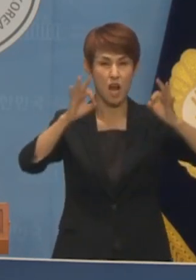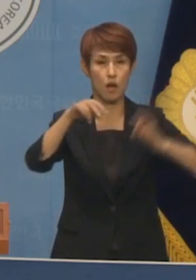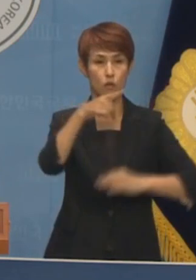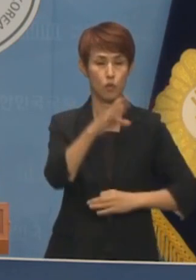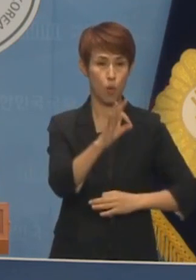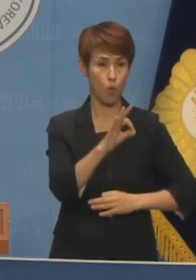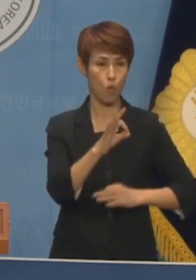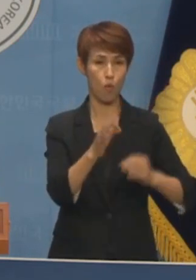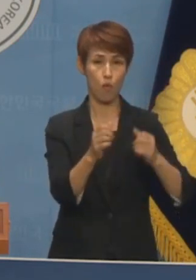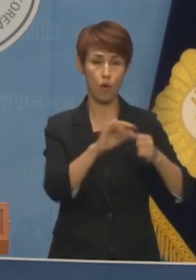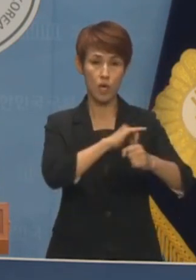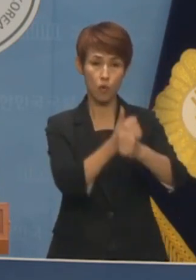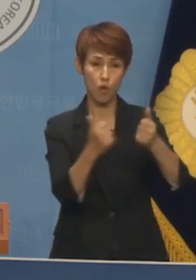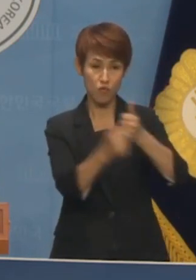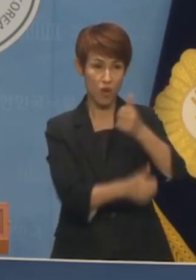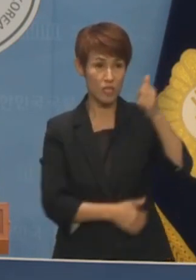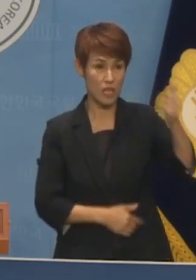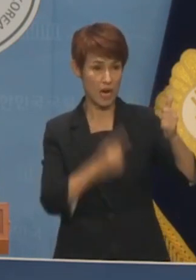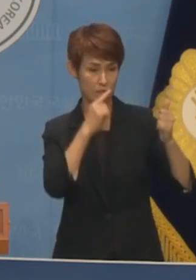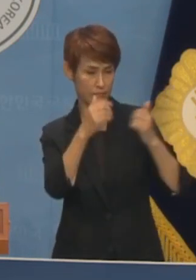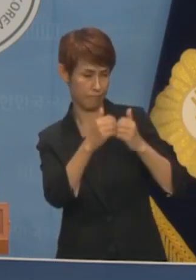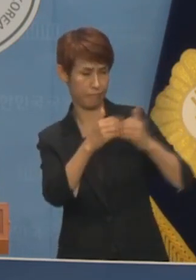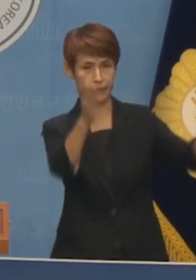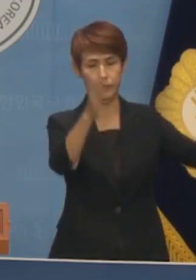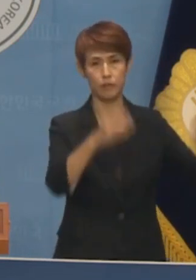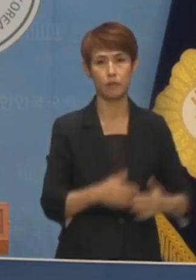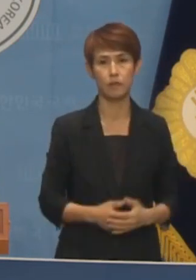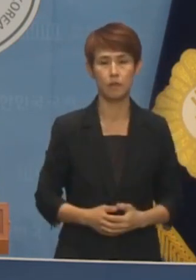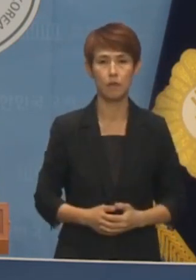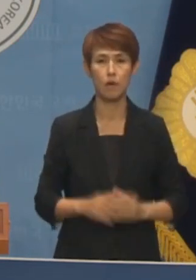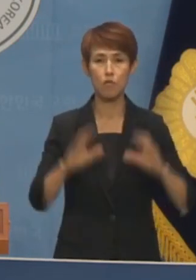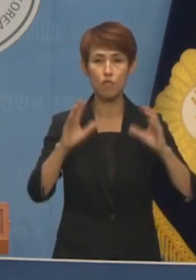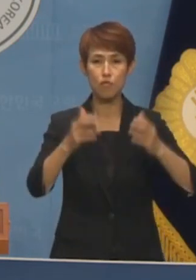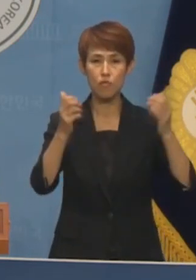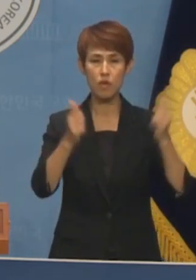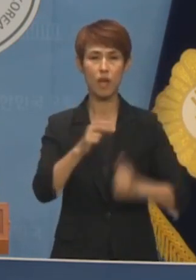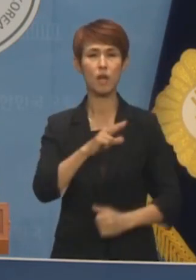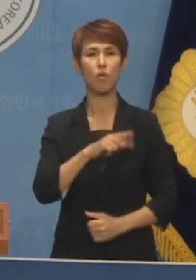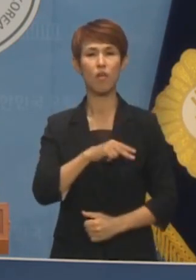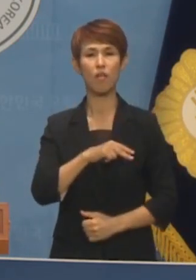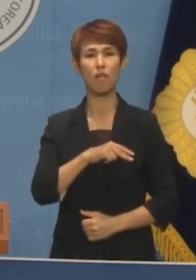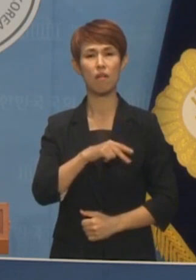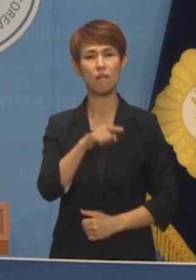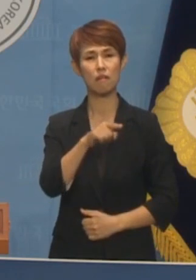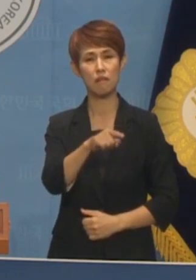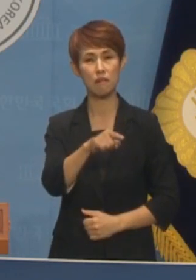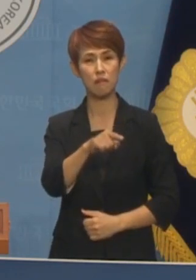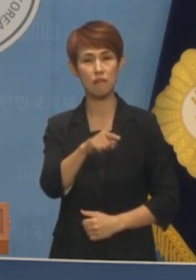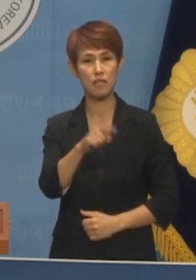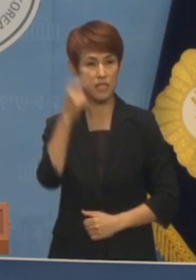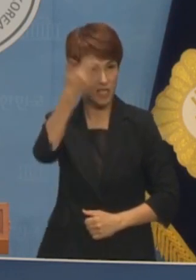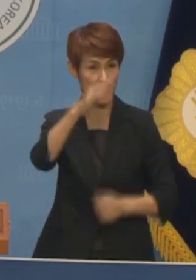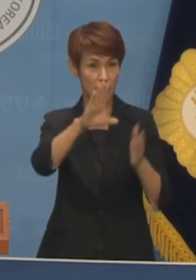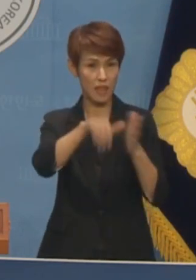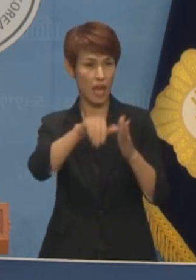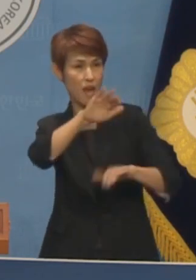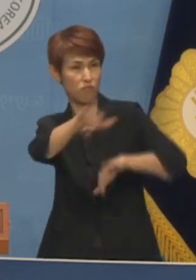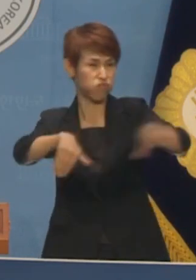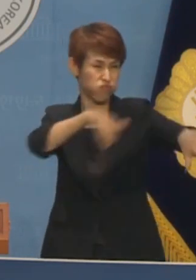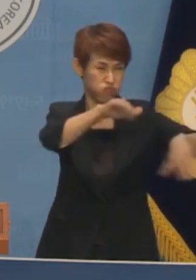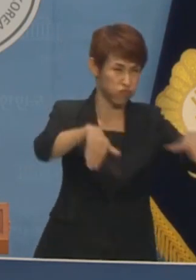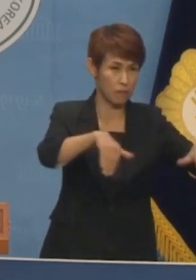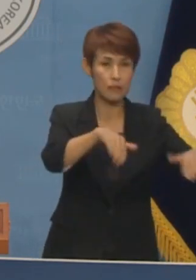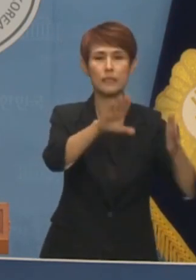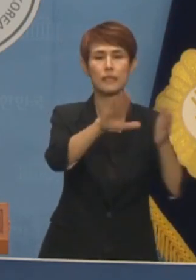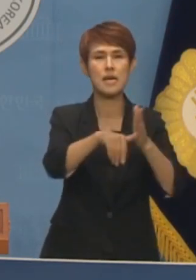인권위원장을 막말을 퍼붓는가 하면 국회의원의 질의 중간에 끼어들어 소란을 피우는 등의